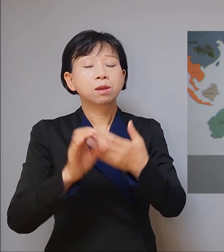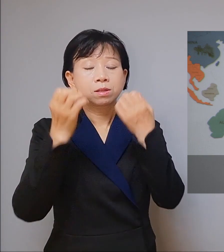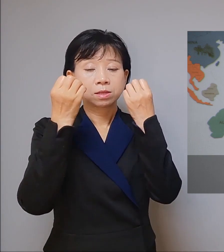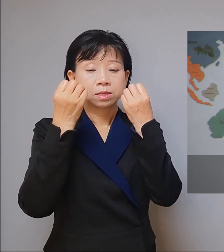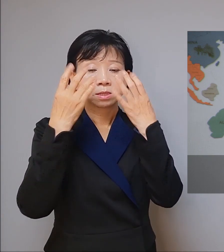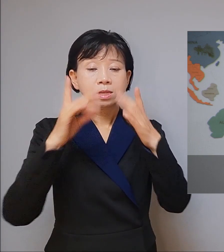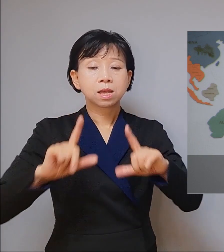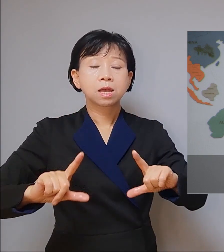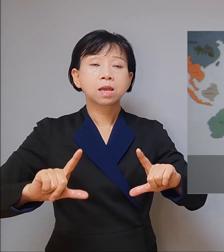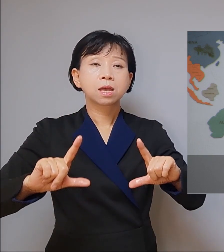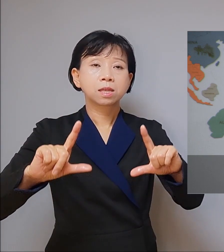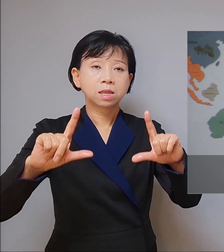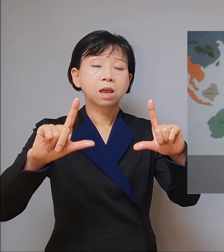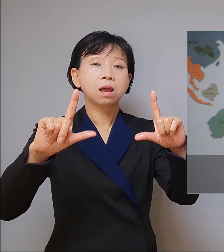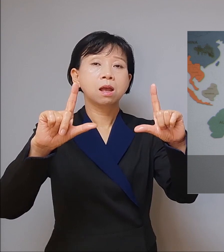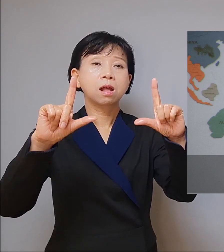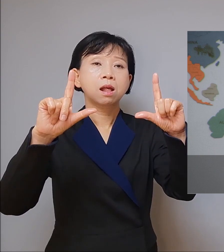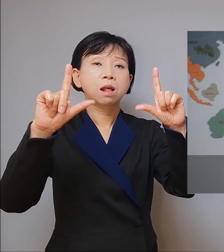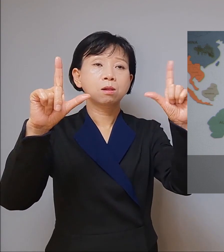지나면